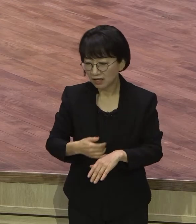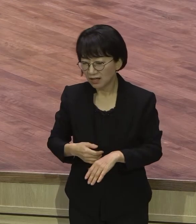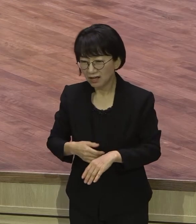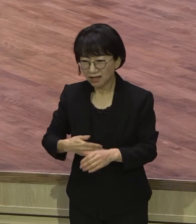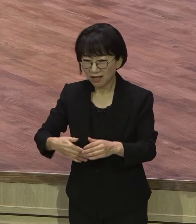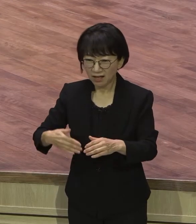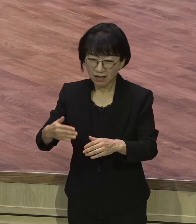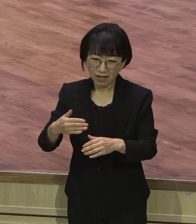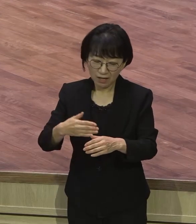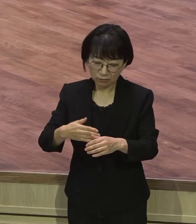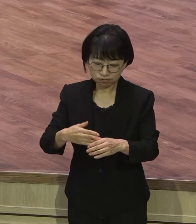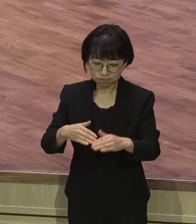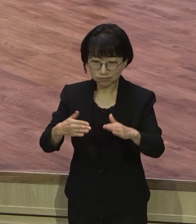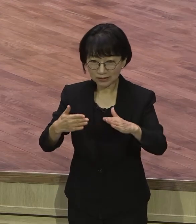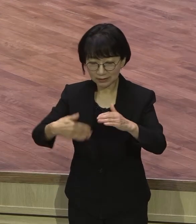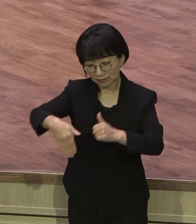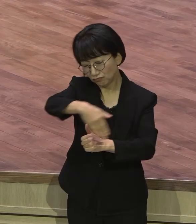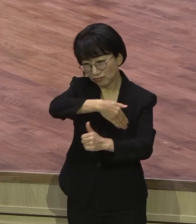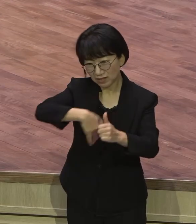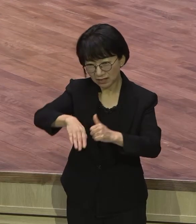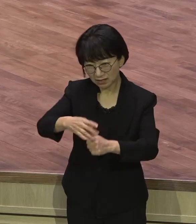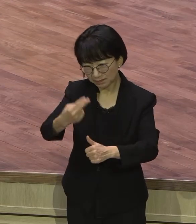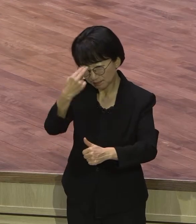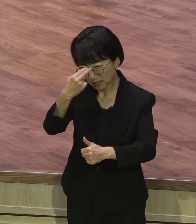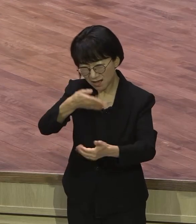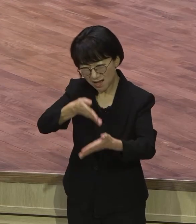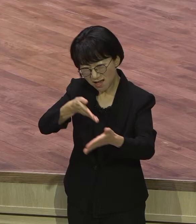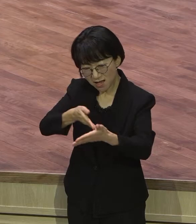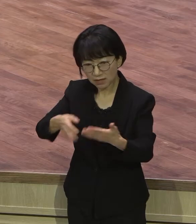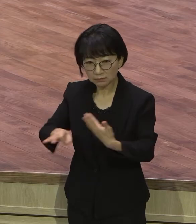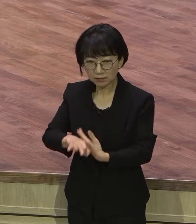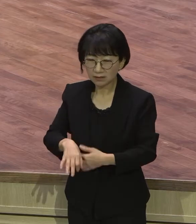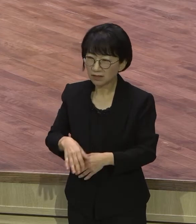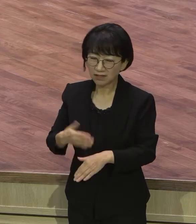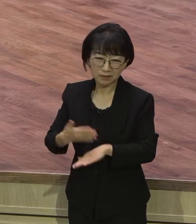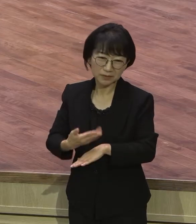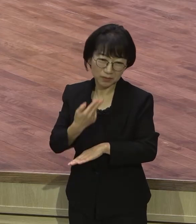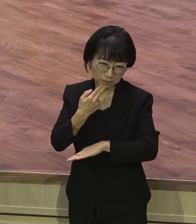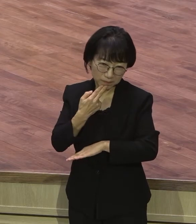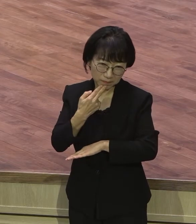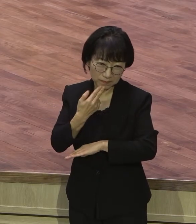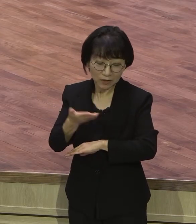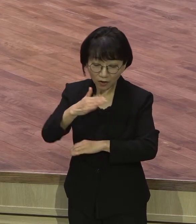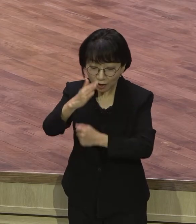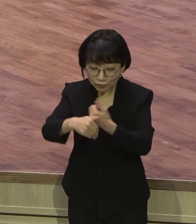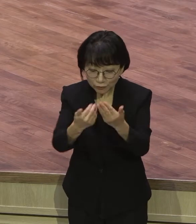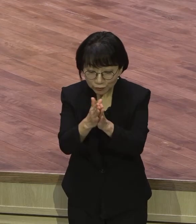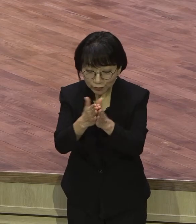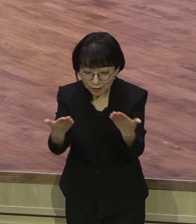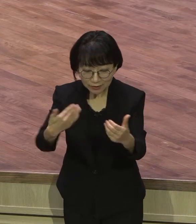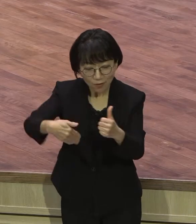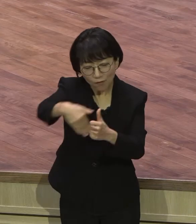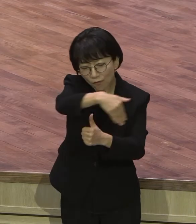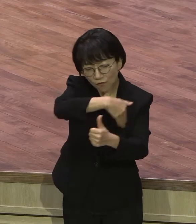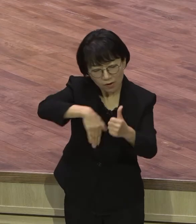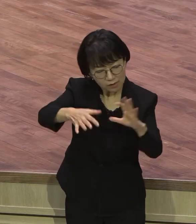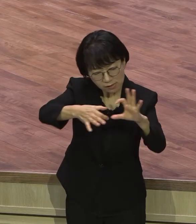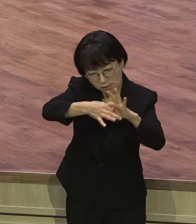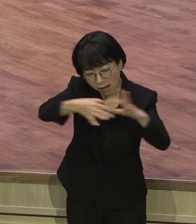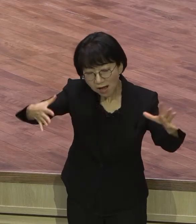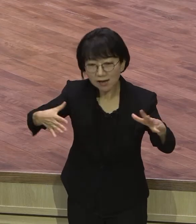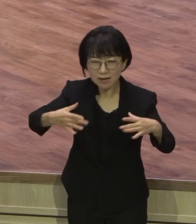때는 불평하고. 그런데 성경은요, 환경을 초월한 감사의 삶을 살아 그럽니다. 그렇게 말씀하고